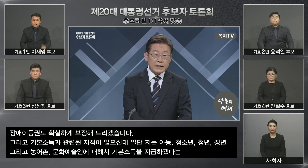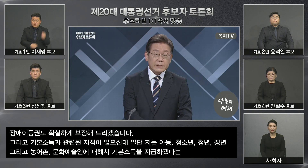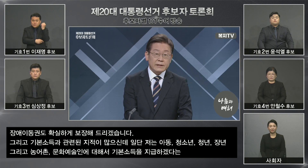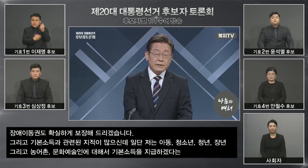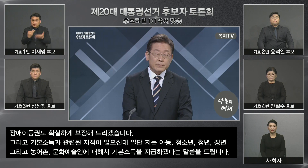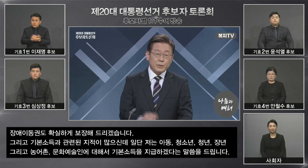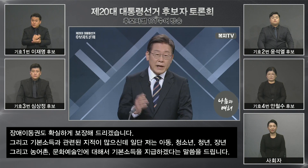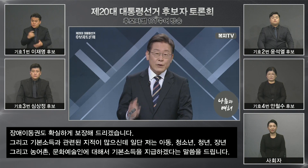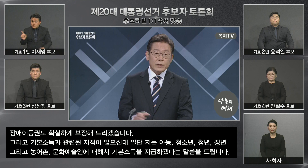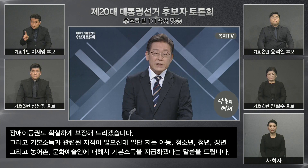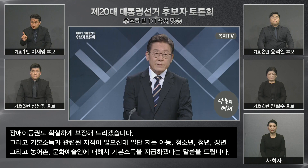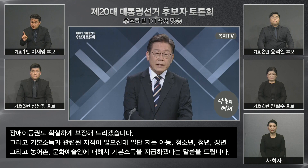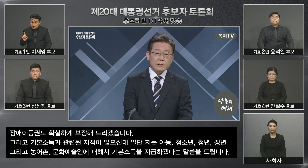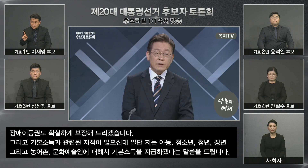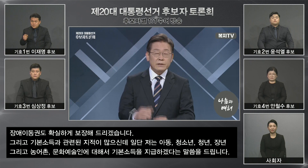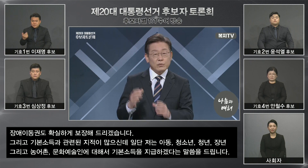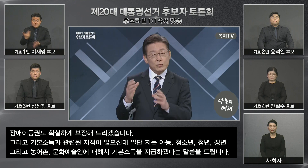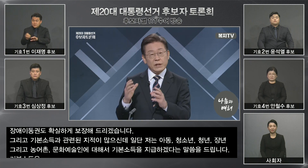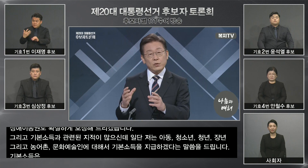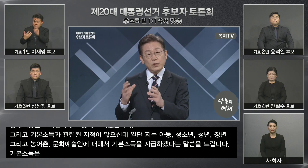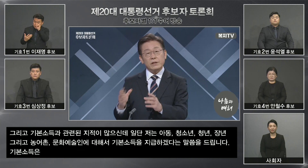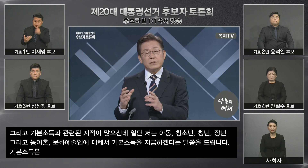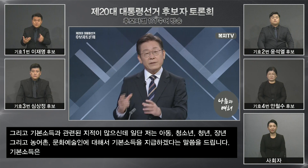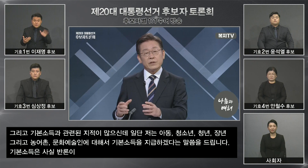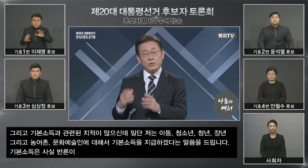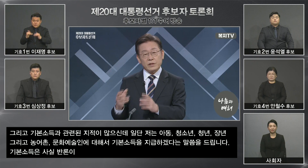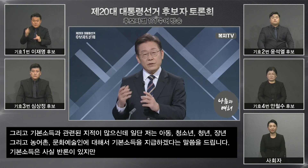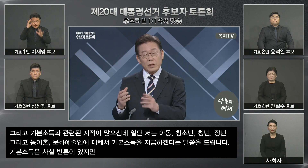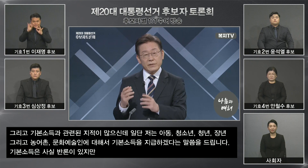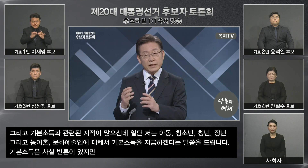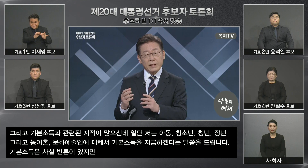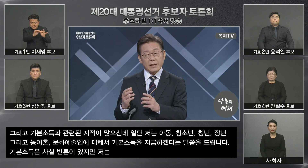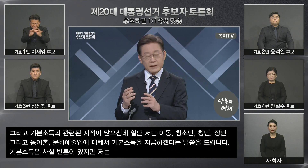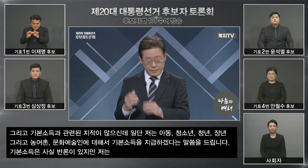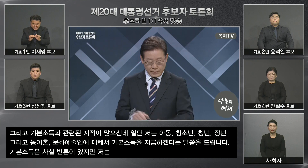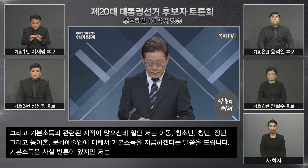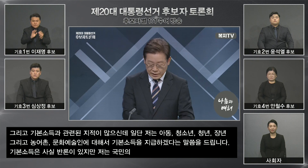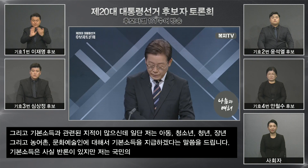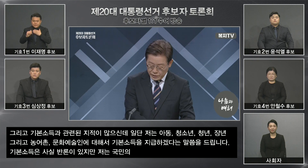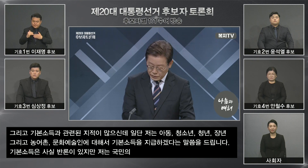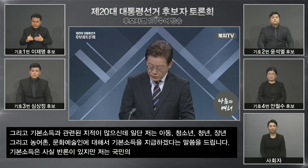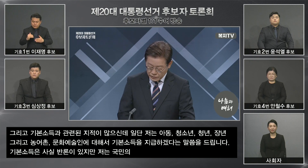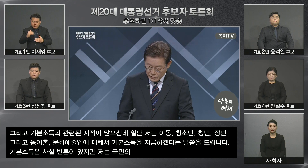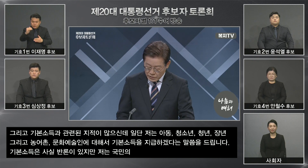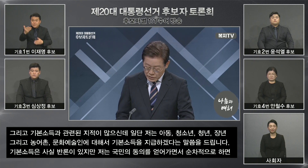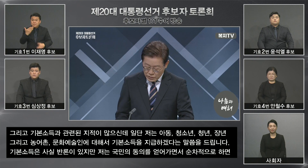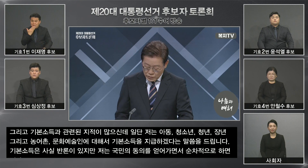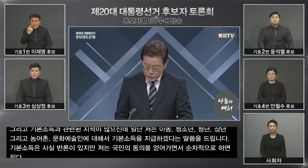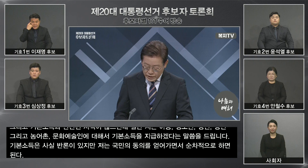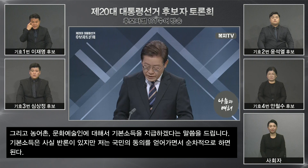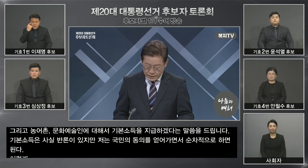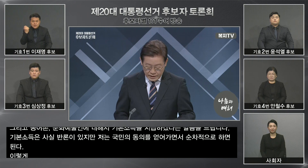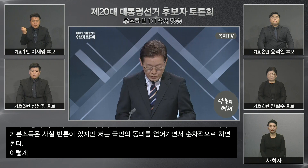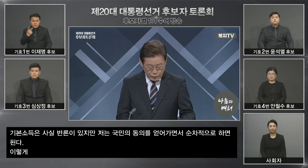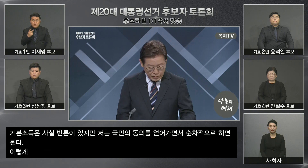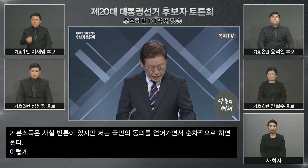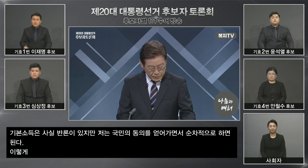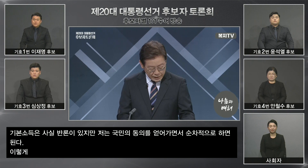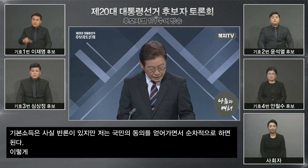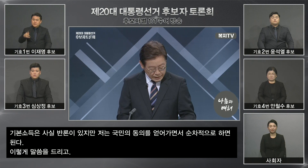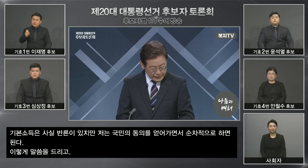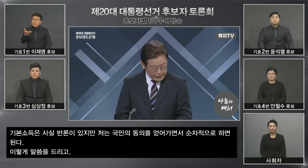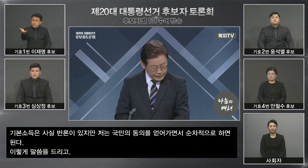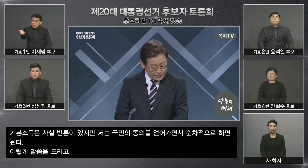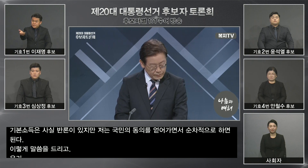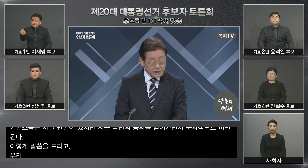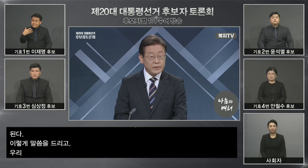기본소득은 사실 뭐 반론이 있지만 저는 국민의 동의를 얻어가면서 순차적으로 하면 된다 이렇게 말씀드리고 우리 심 후보님